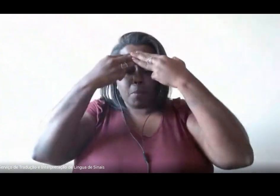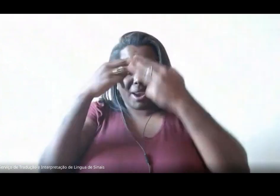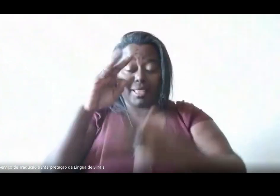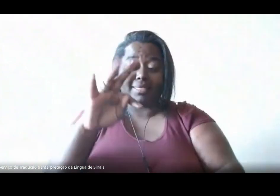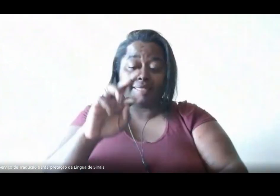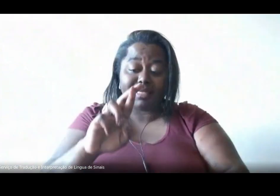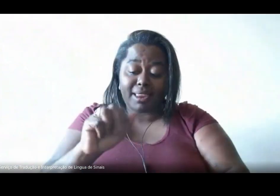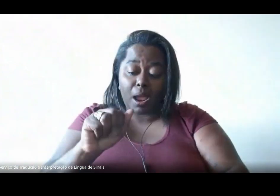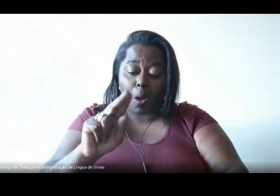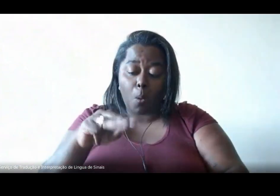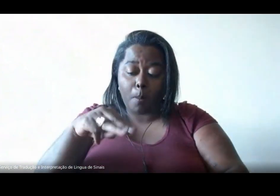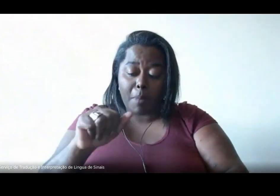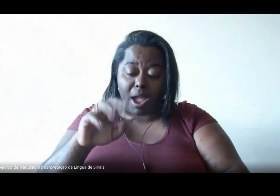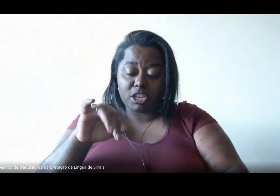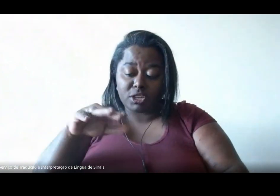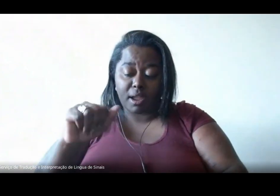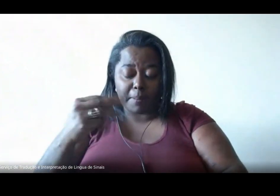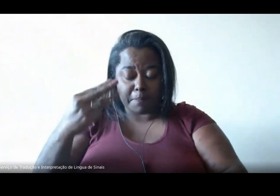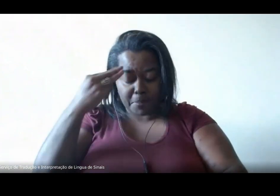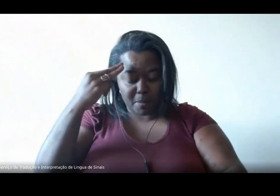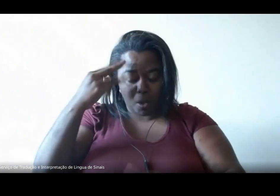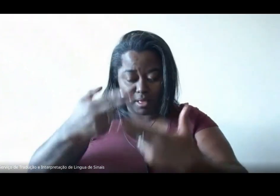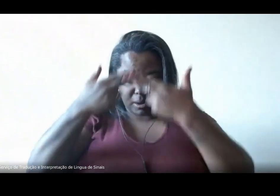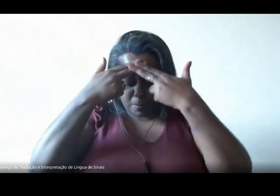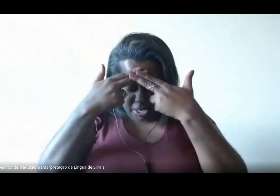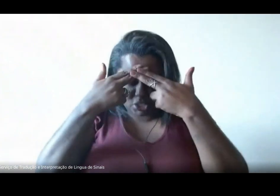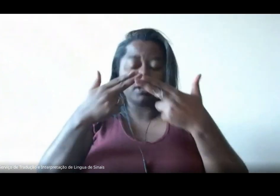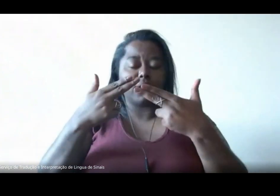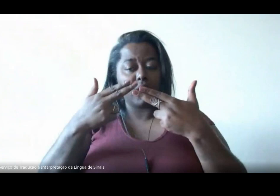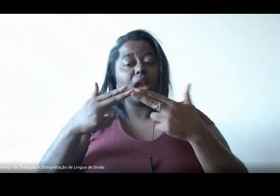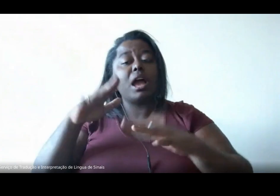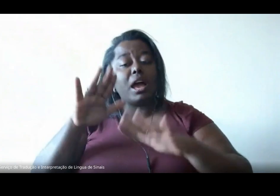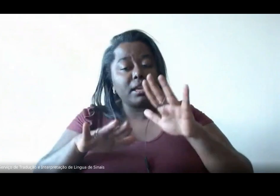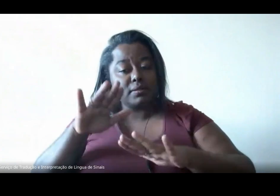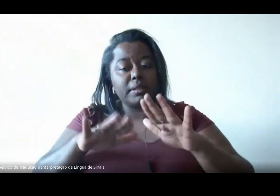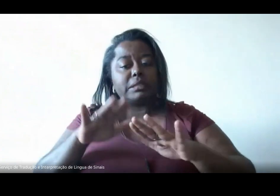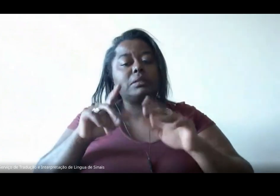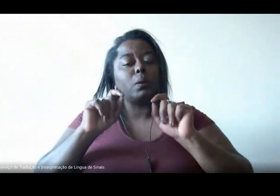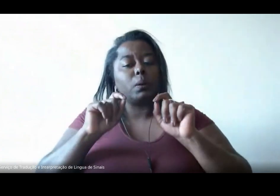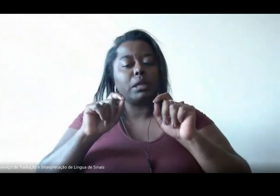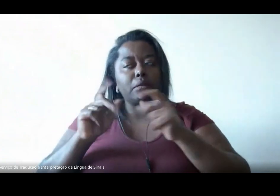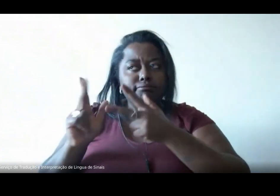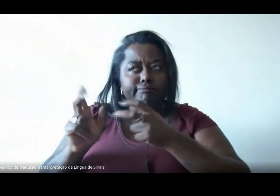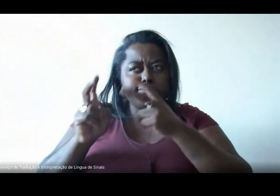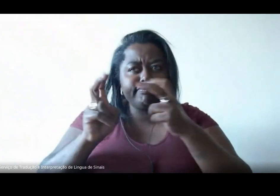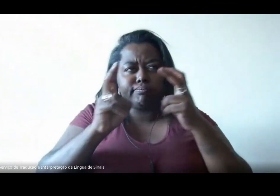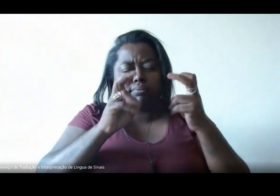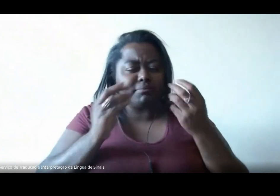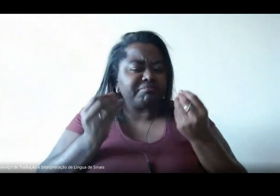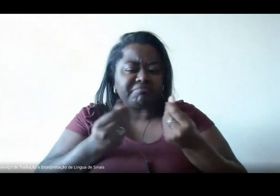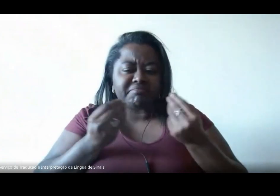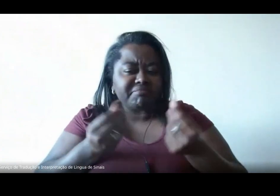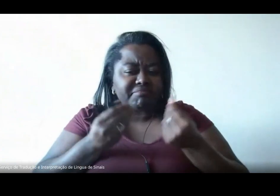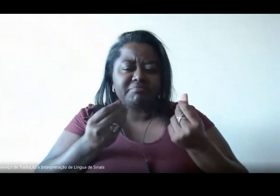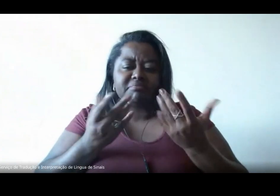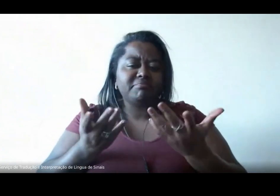memória traumática, uma imagem clara, surpreendentemente precisa, cercada de percepções